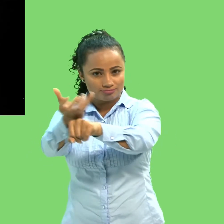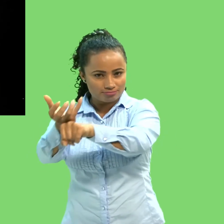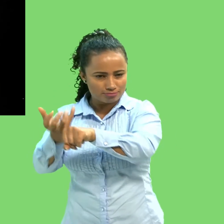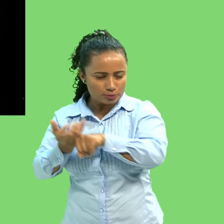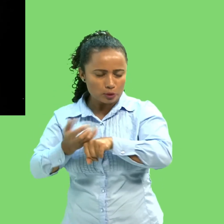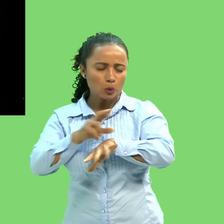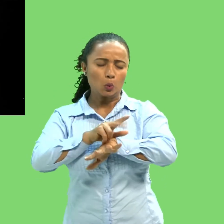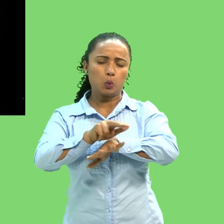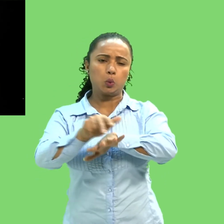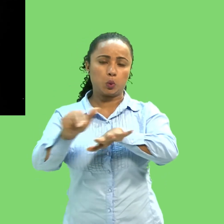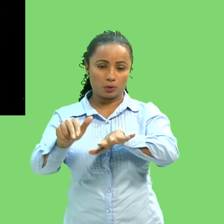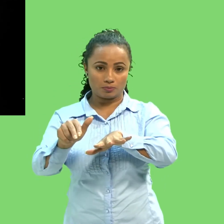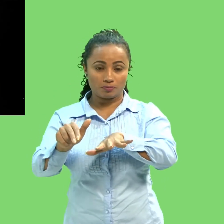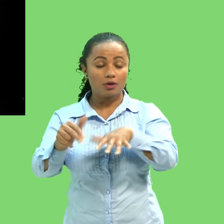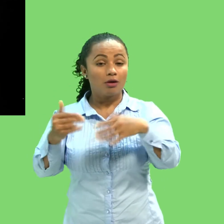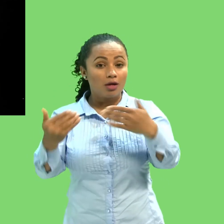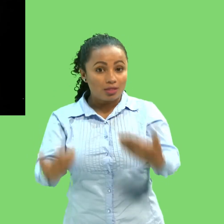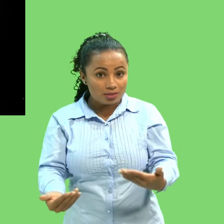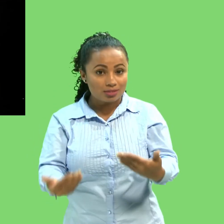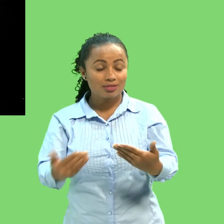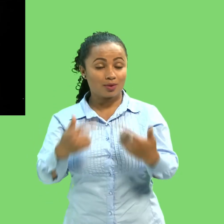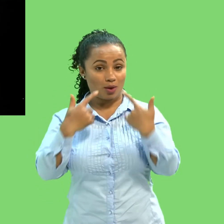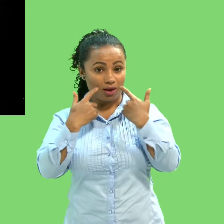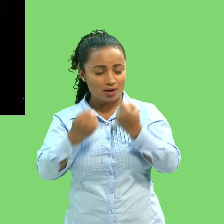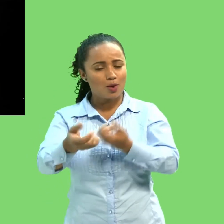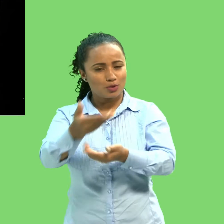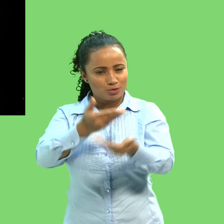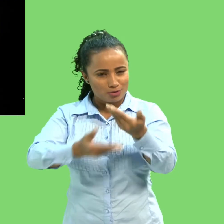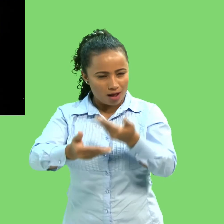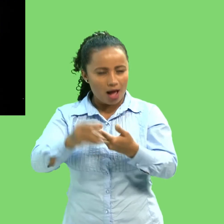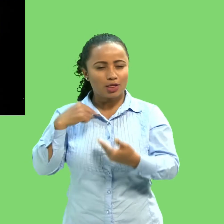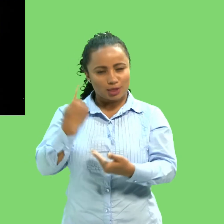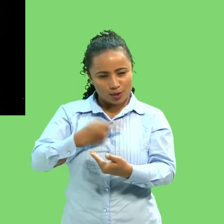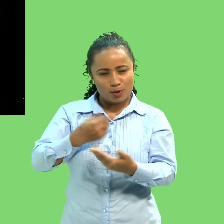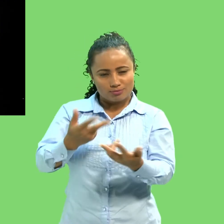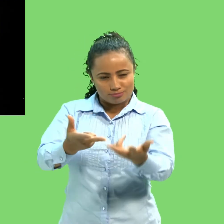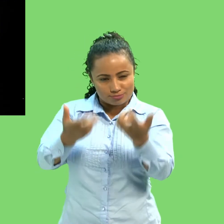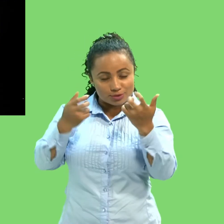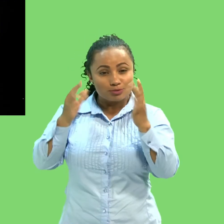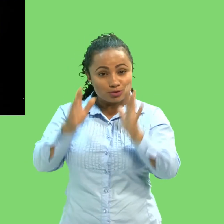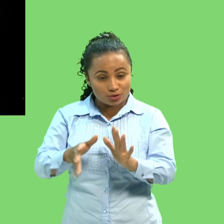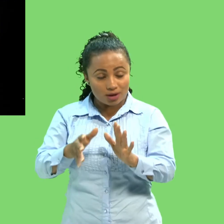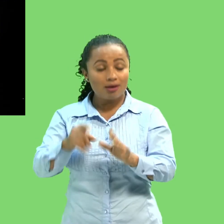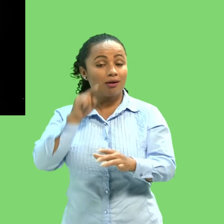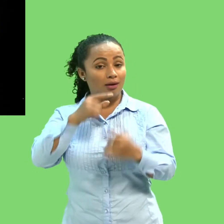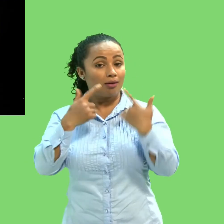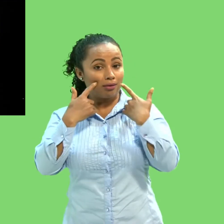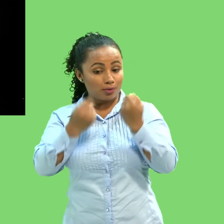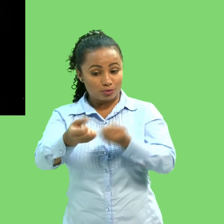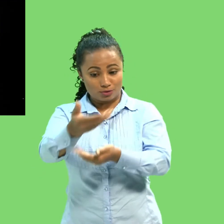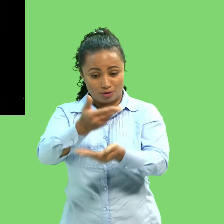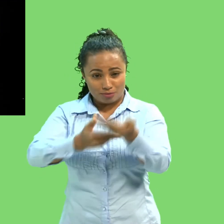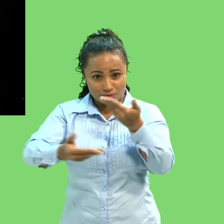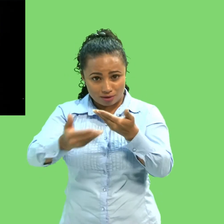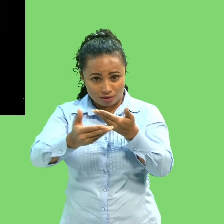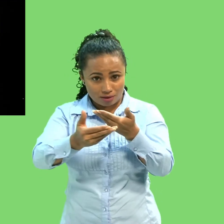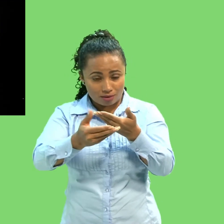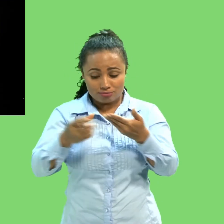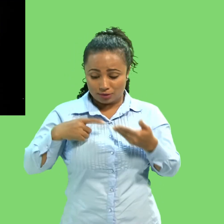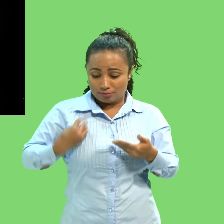disciplinas diversas. Então, na verdade, é aquela proposta que nós já vimos antes, né? De ter um caráter interdisciplinar.